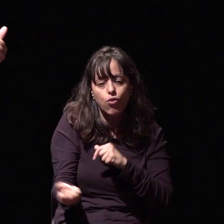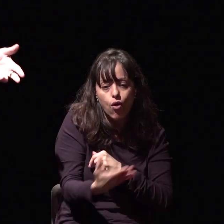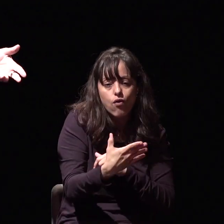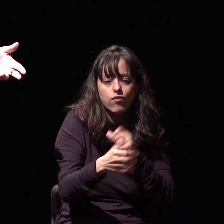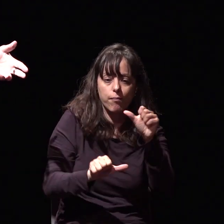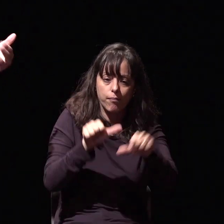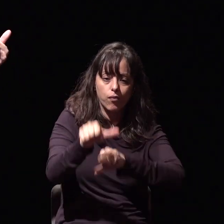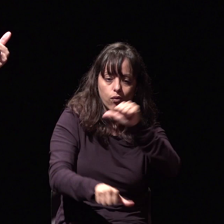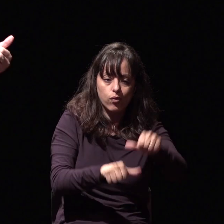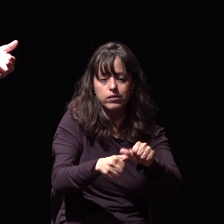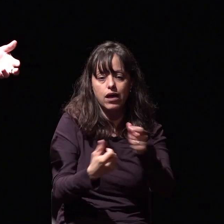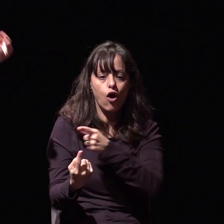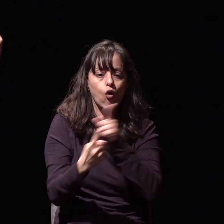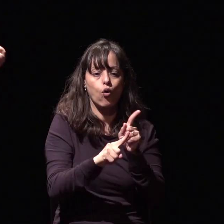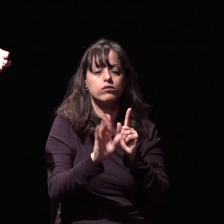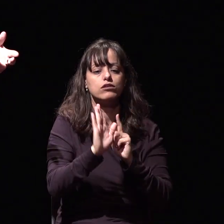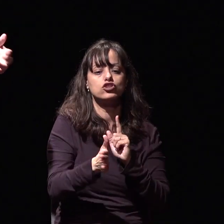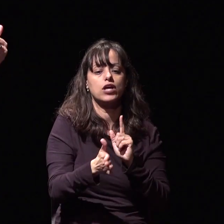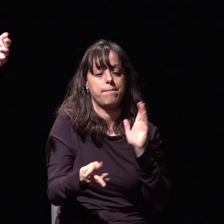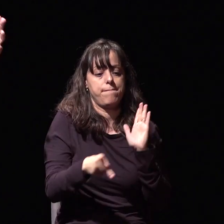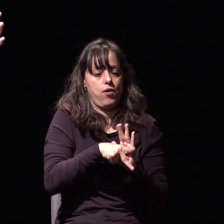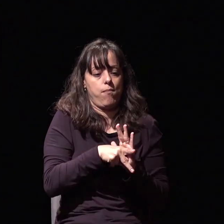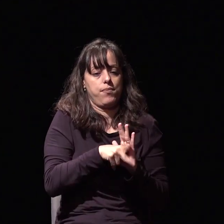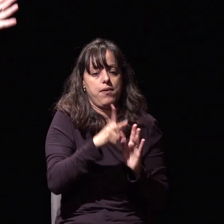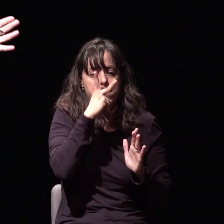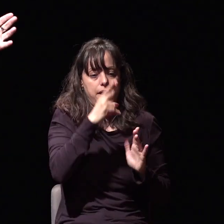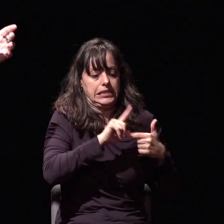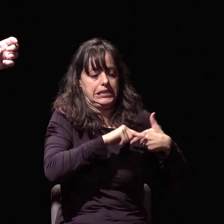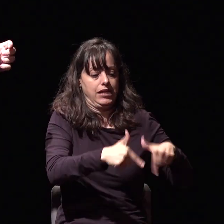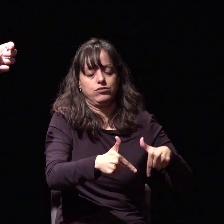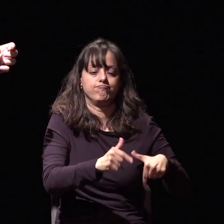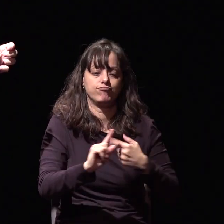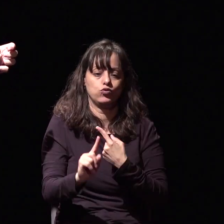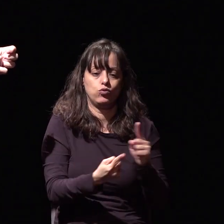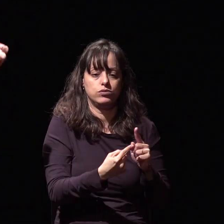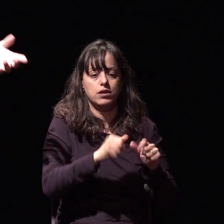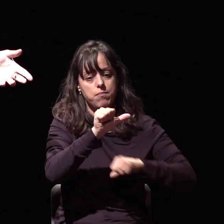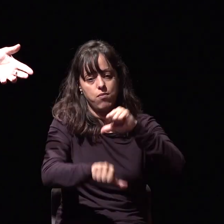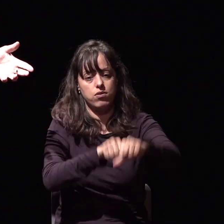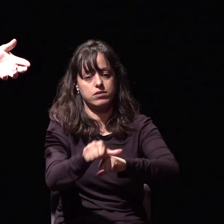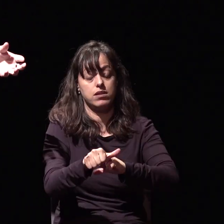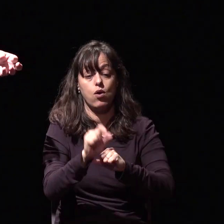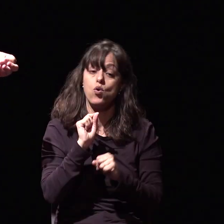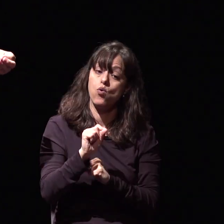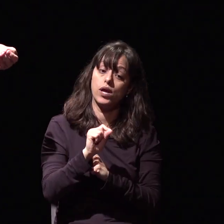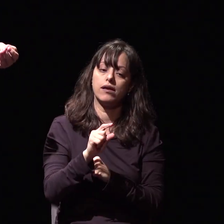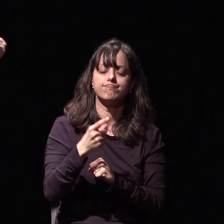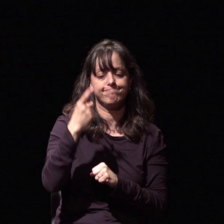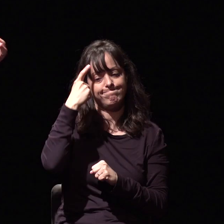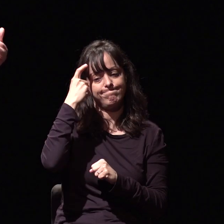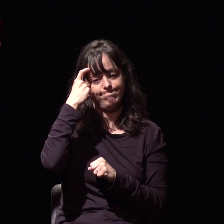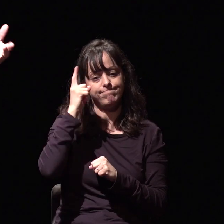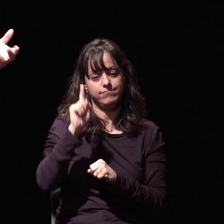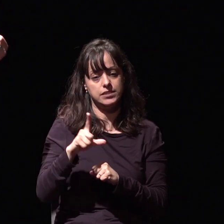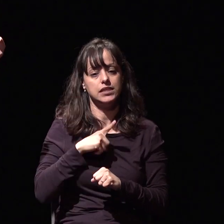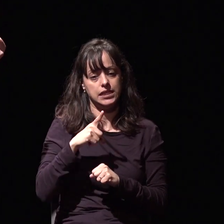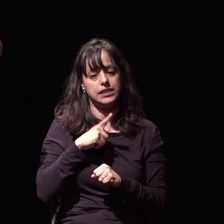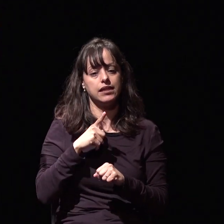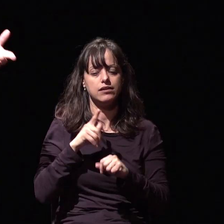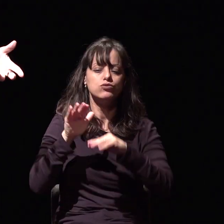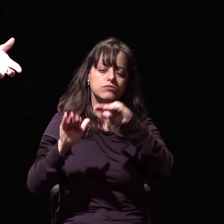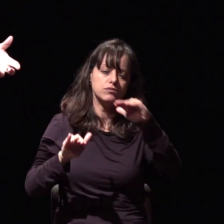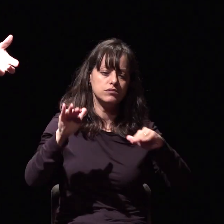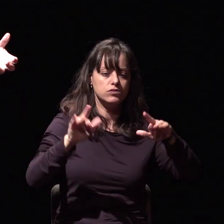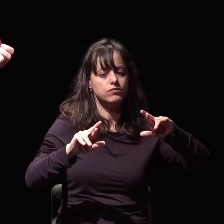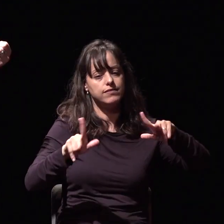reinventar, subverter o que é previsto ou o que é antevisto do que é um certo tema de projeto. E, nesse aspecto, eu acho que, com os devidos graus